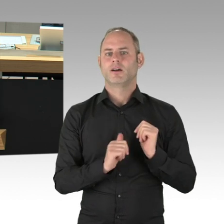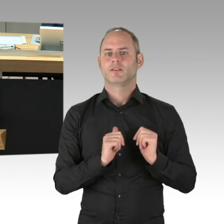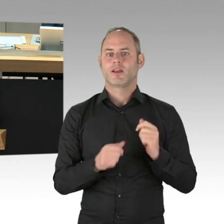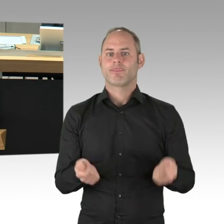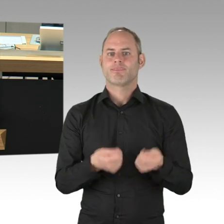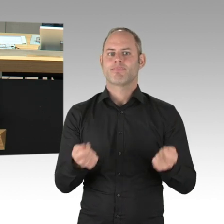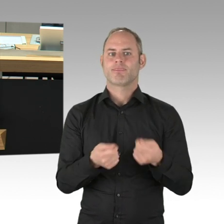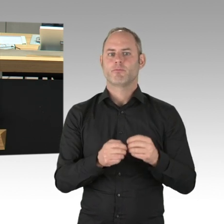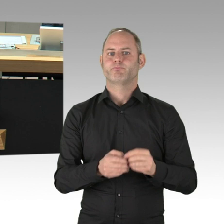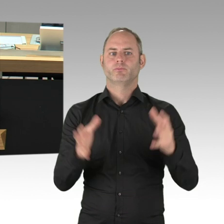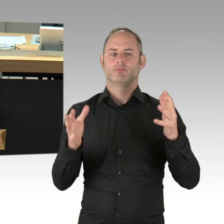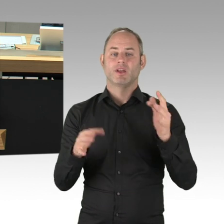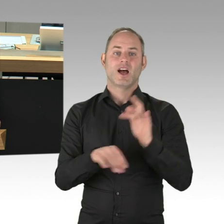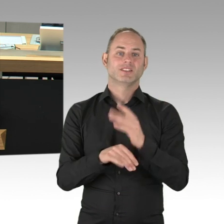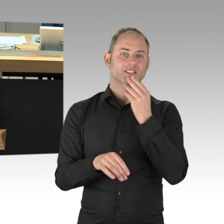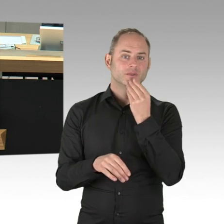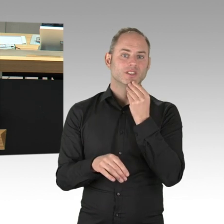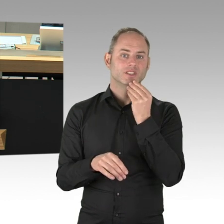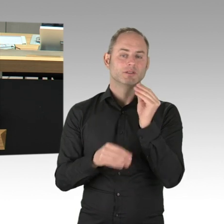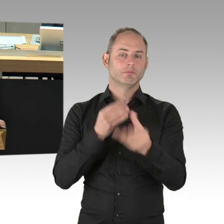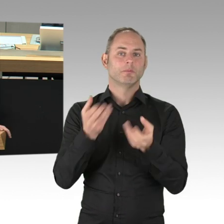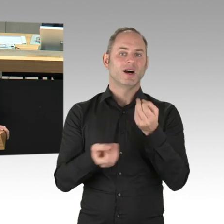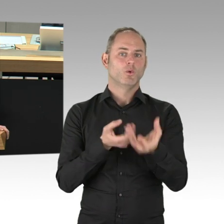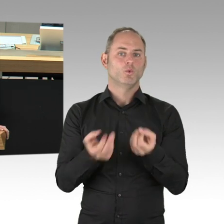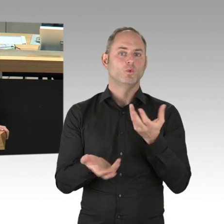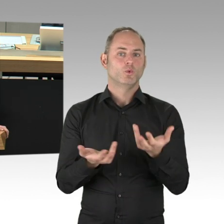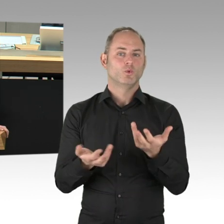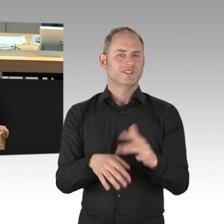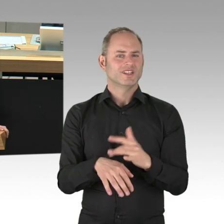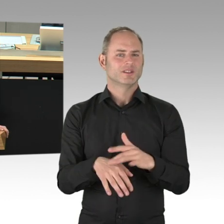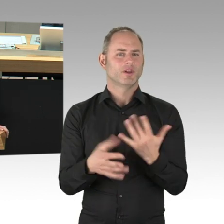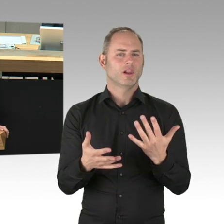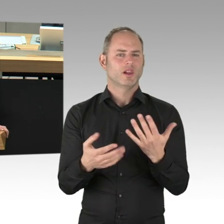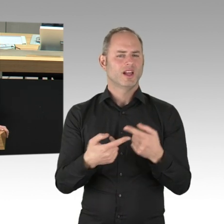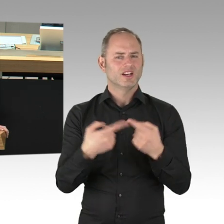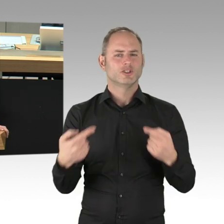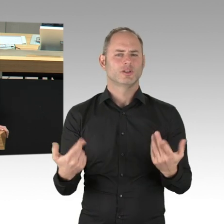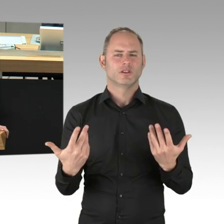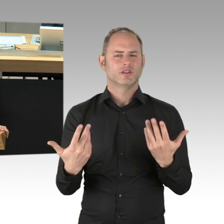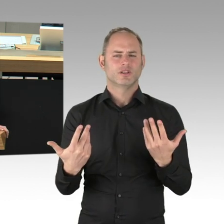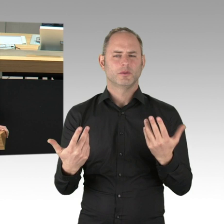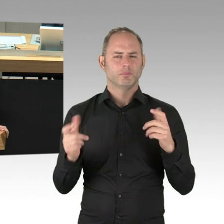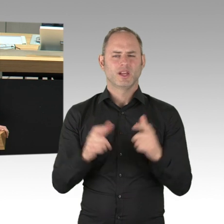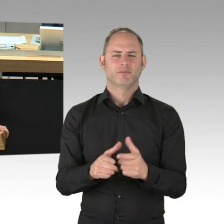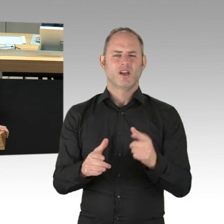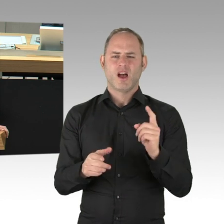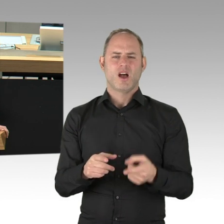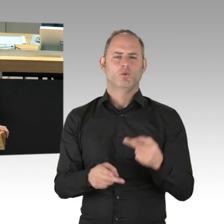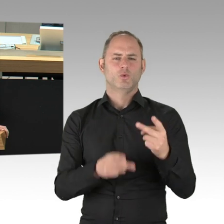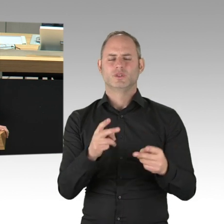erwähnt worden, und das hat mich sehr gefreut. Ich gehe davon aus, dass wir uns in einem anderen Punkt ebenfalls einig